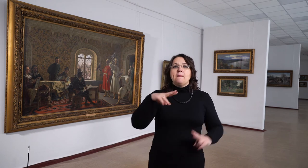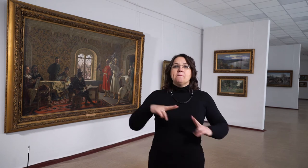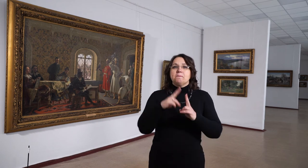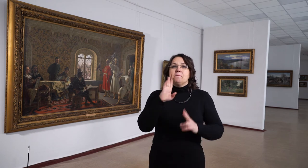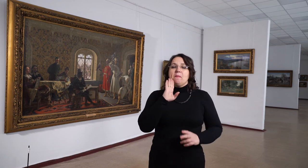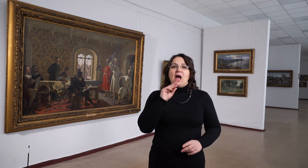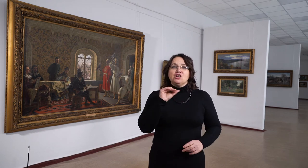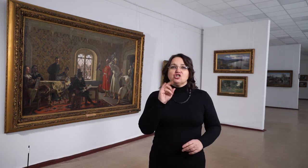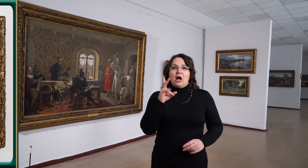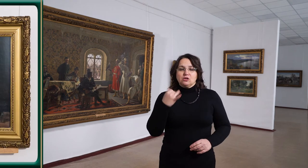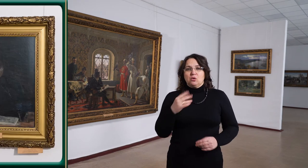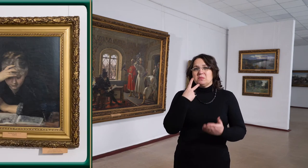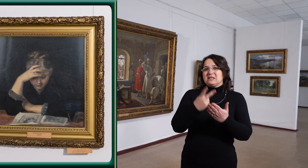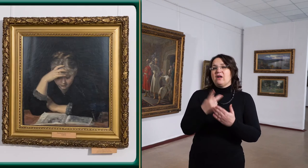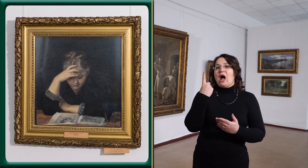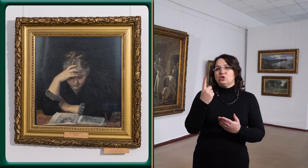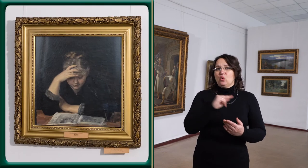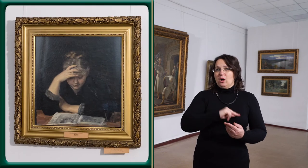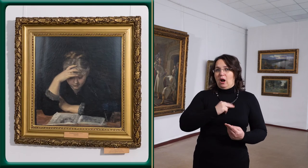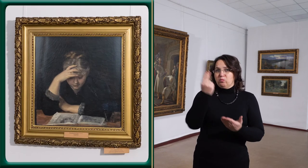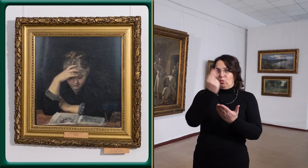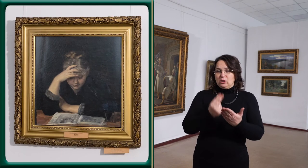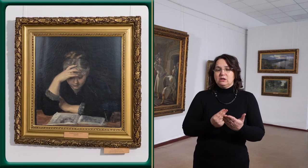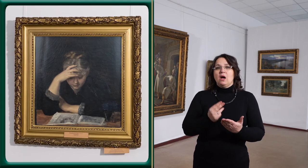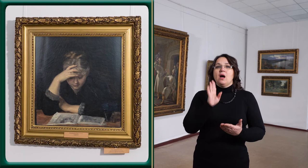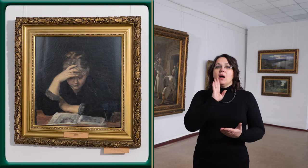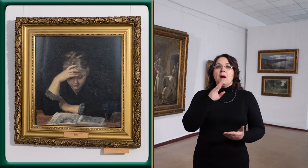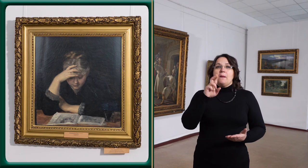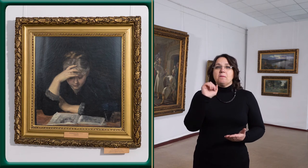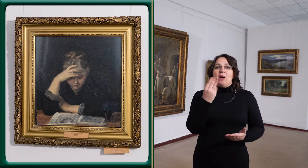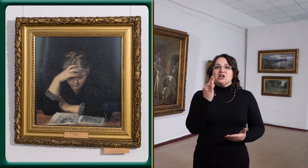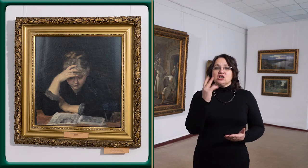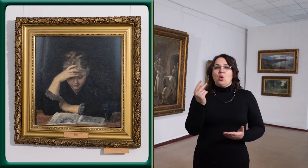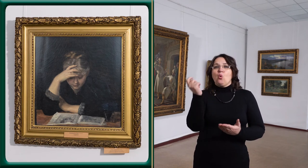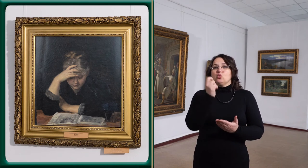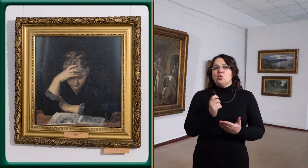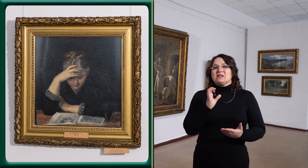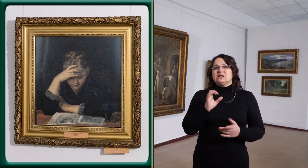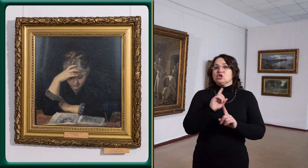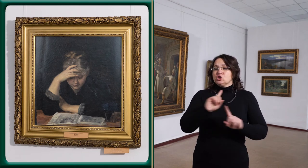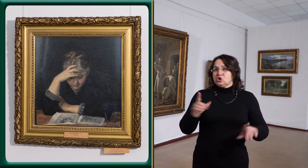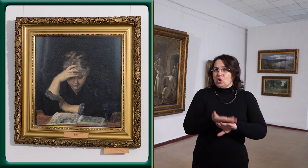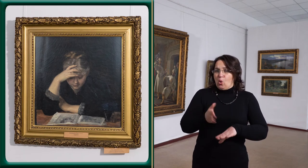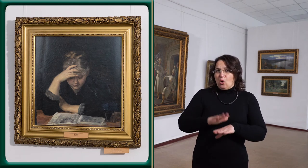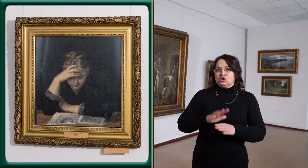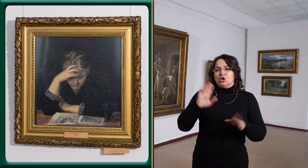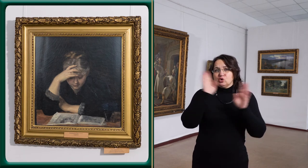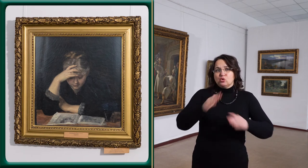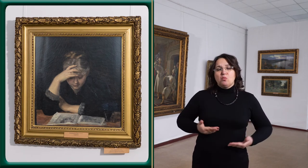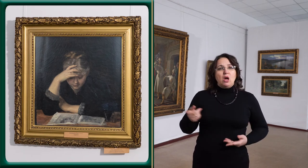одной единственной работой. Мари Башкирцева – художница со сложной судьбой, она прожила совсем мало лет, но ею